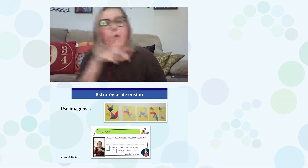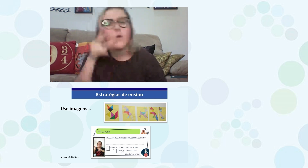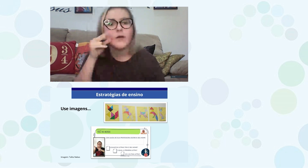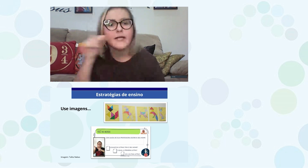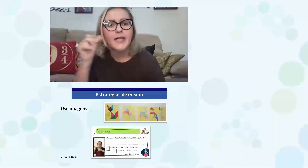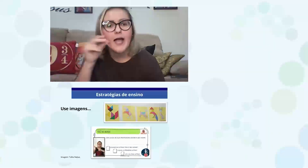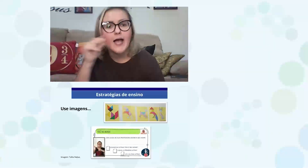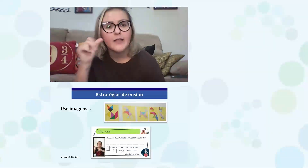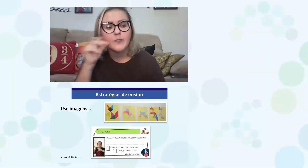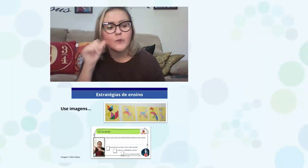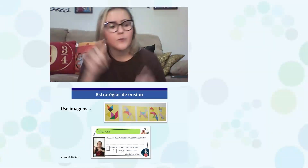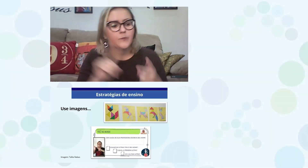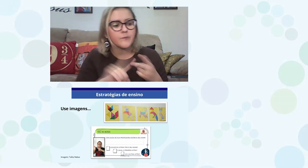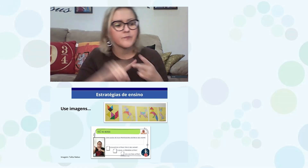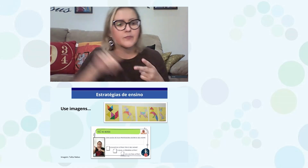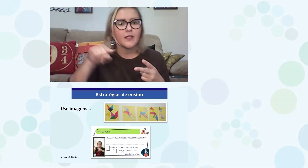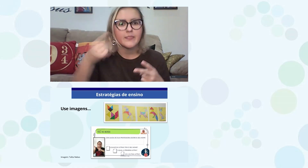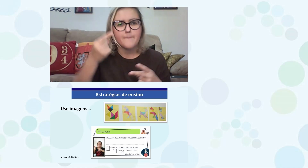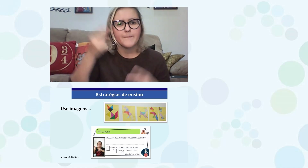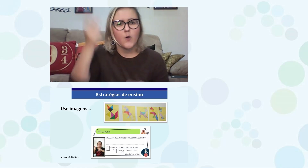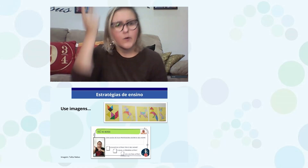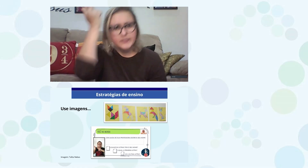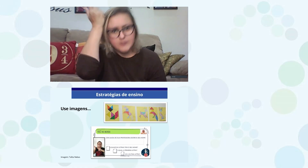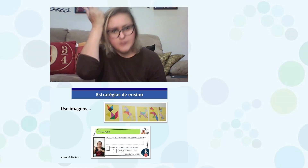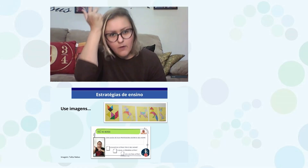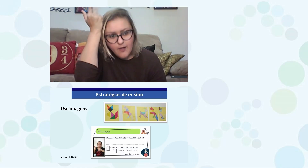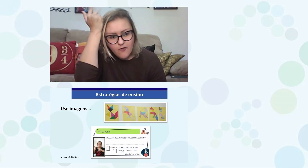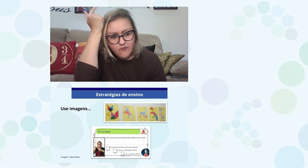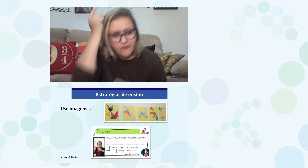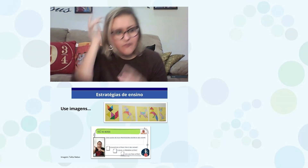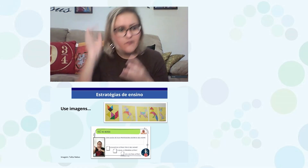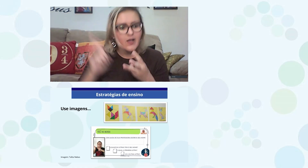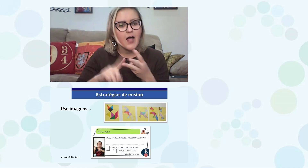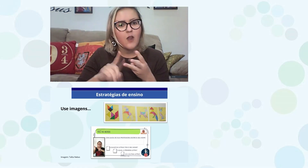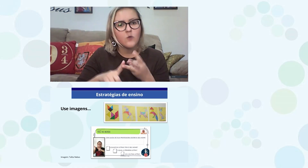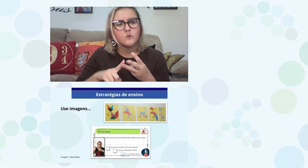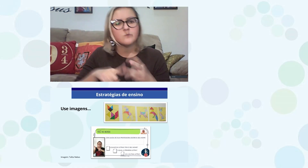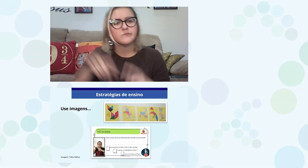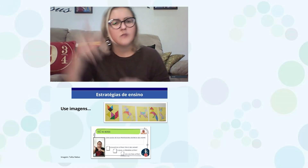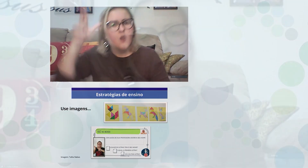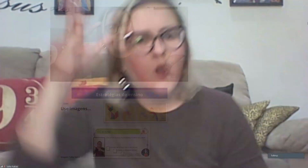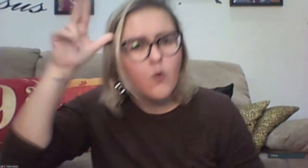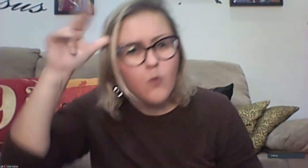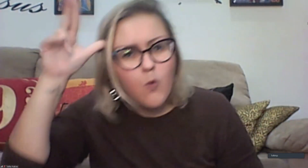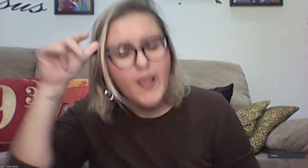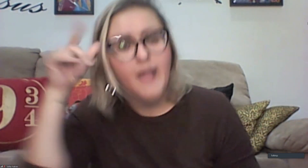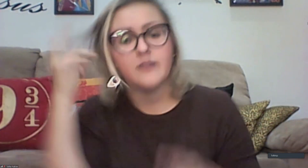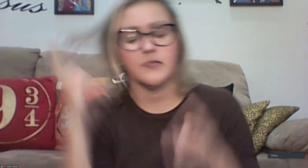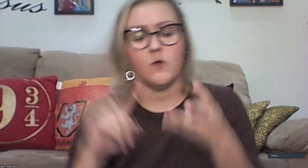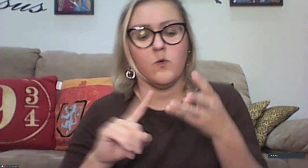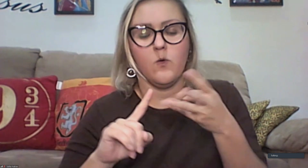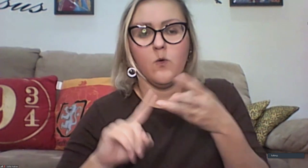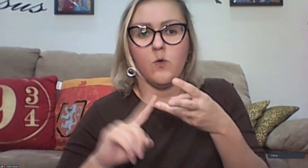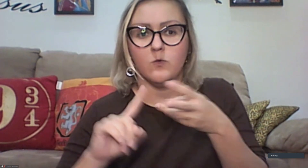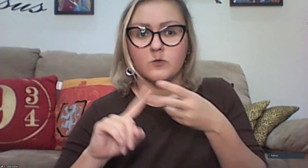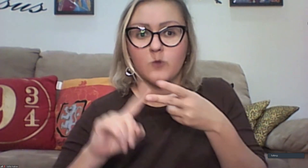Então, para fazer um animalzinho como um gatinho, ou de repente um coelho, ou um cavalo.